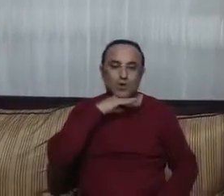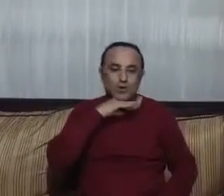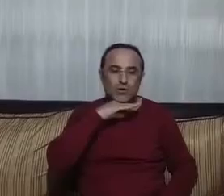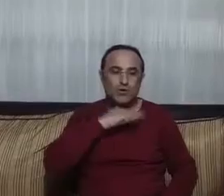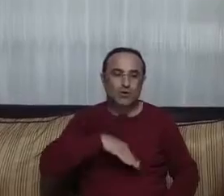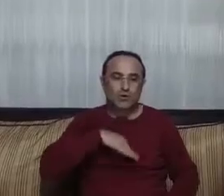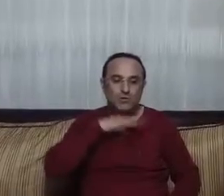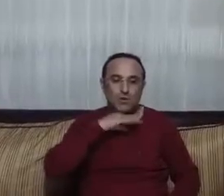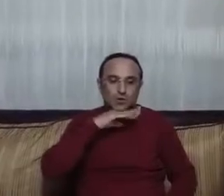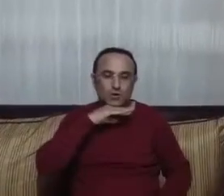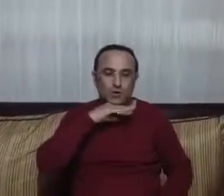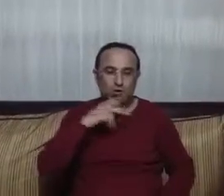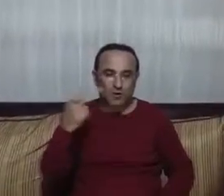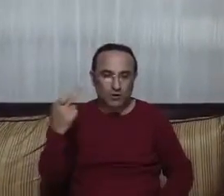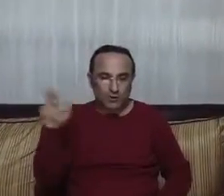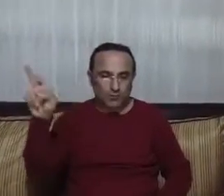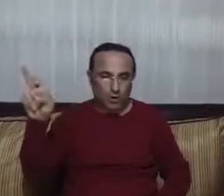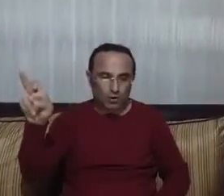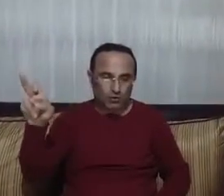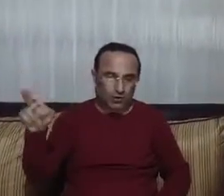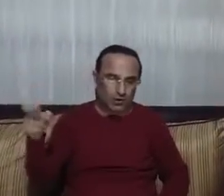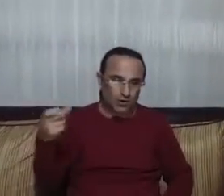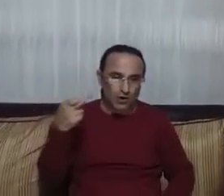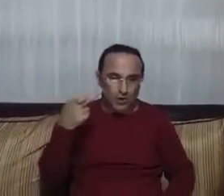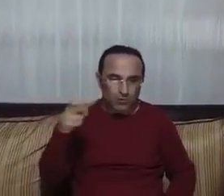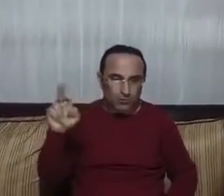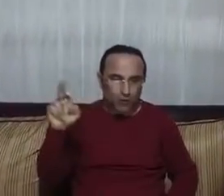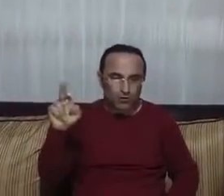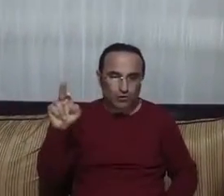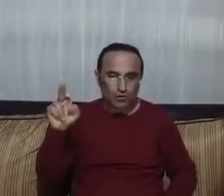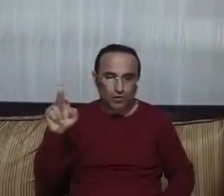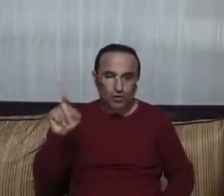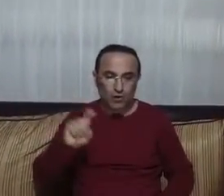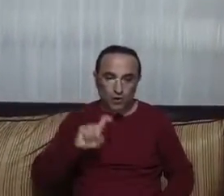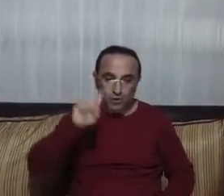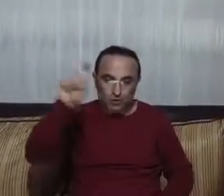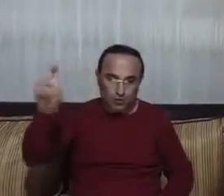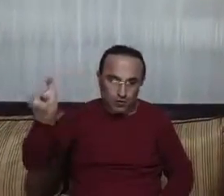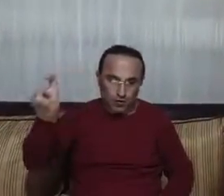Dolu, dolu, boş, boş, soru.